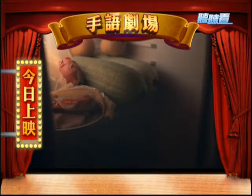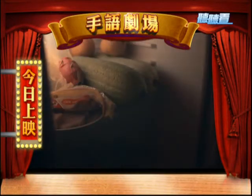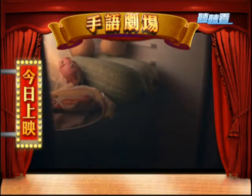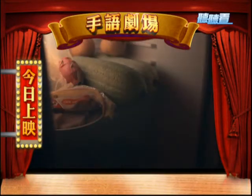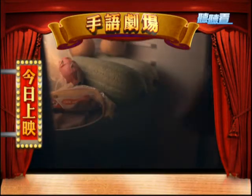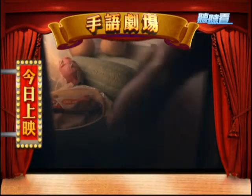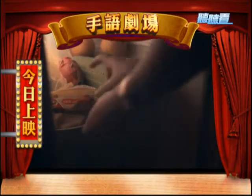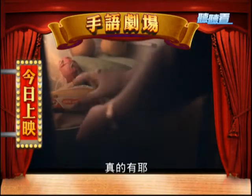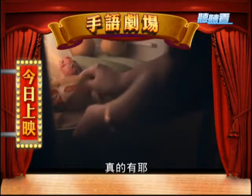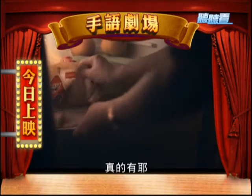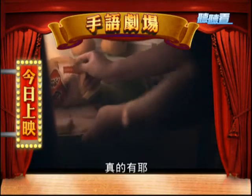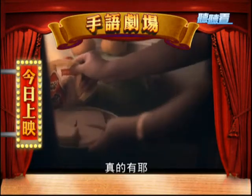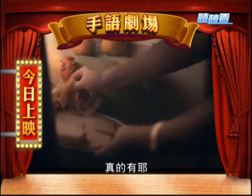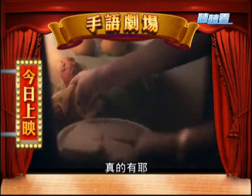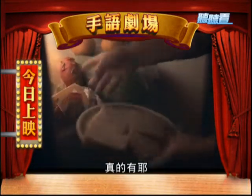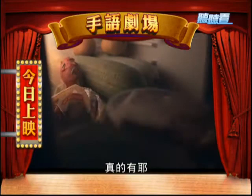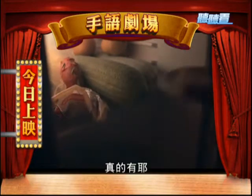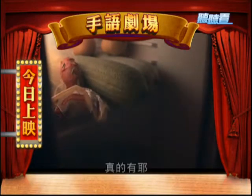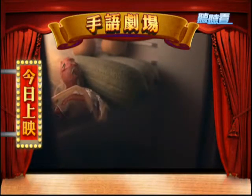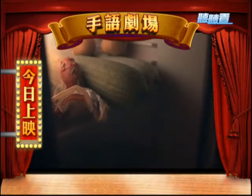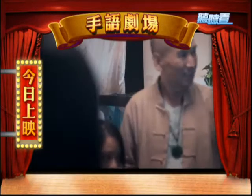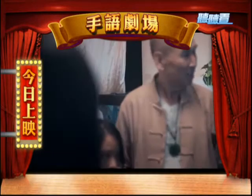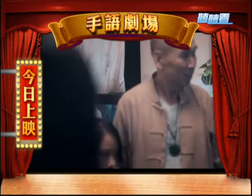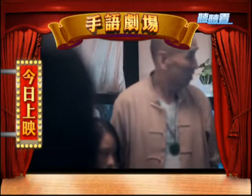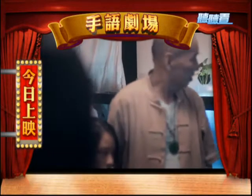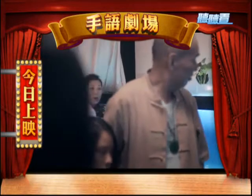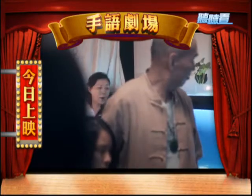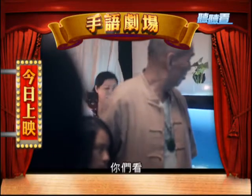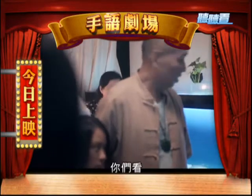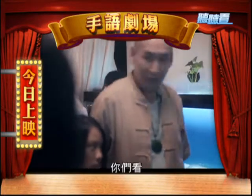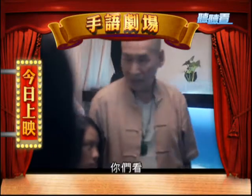哎呦，啊，真正有嘞。哎，恁看啦。